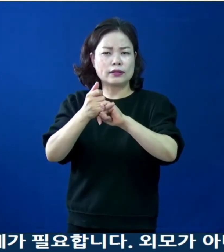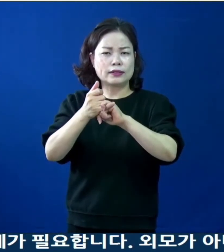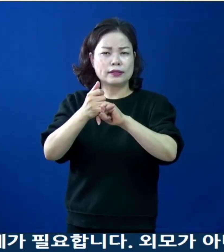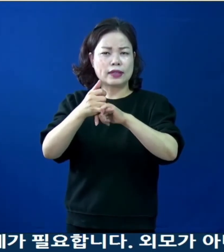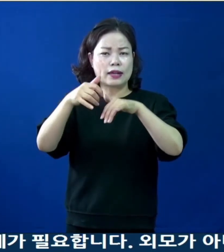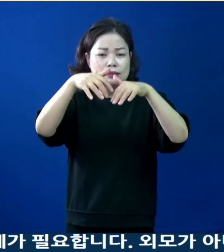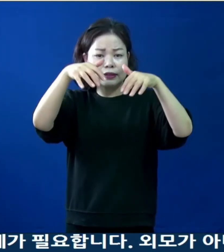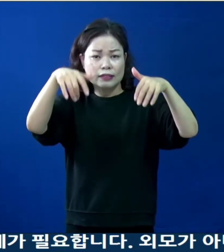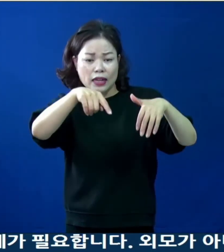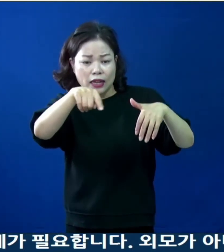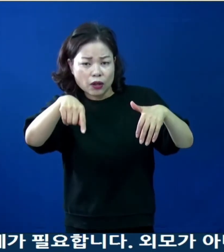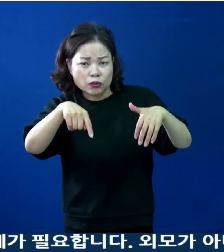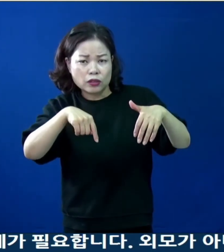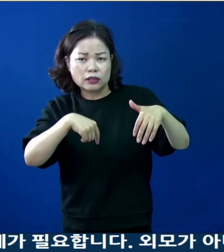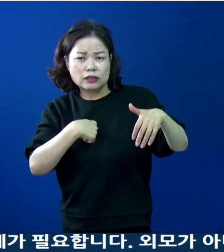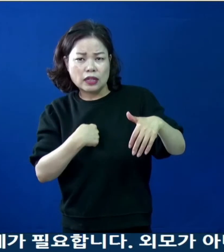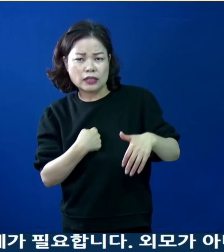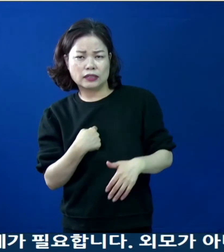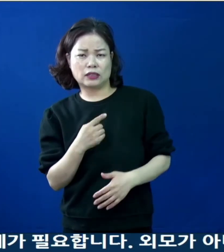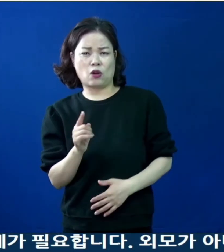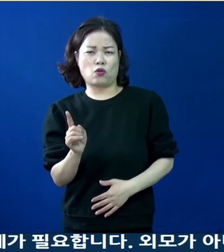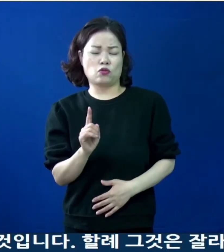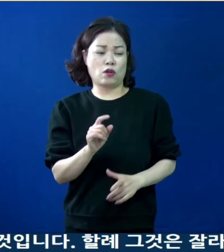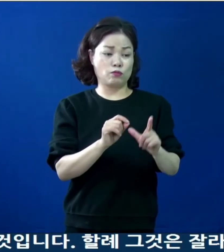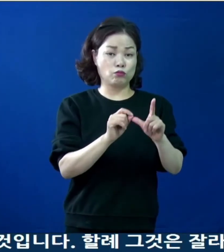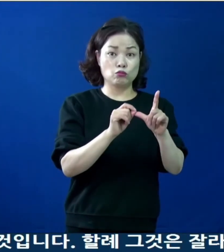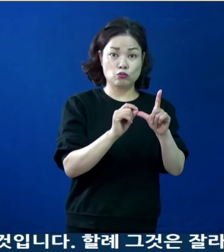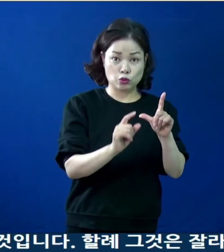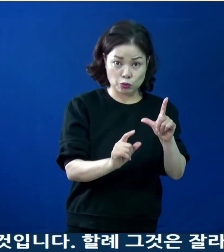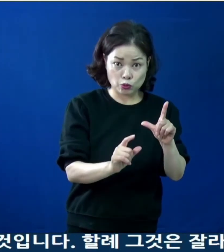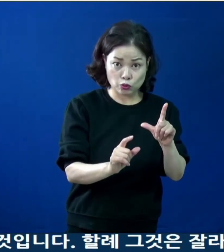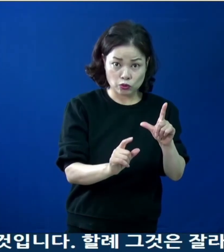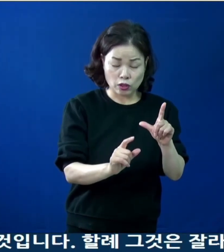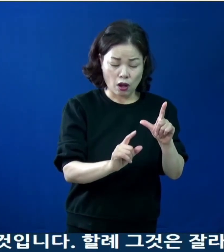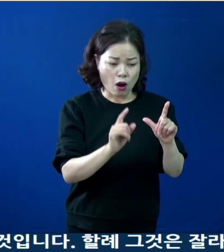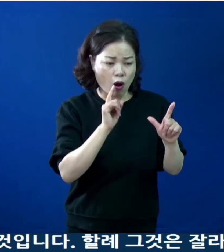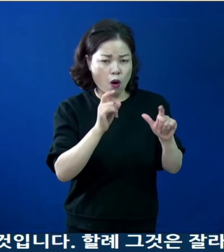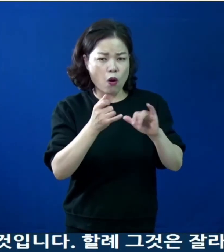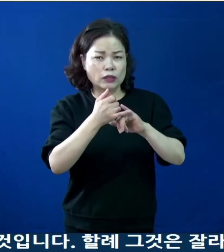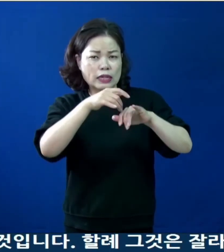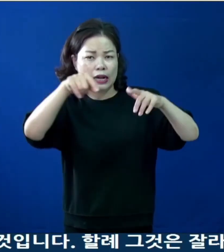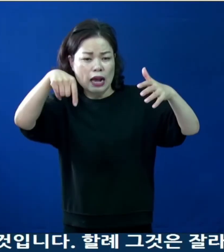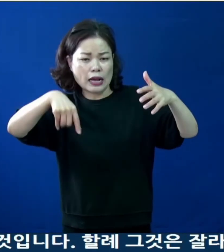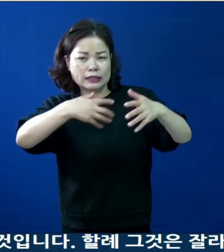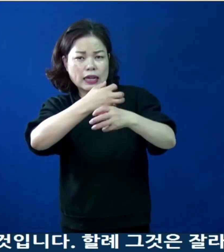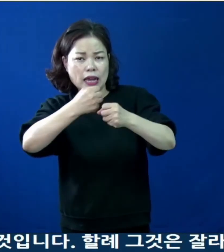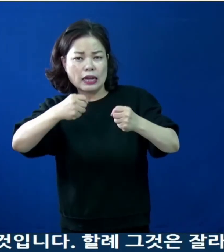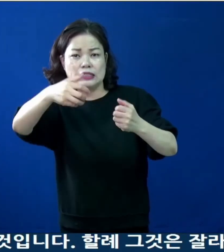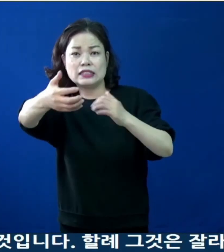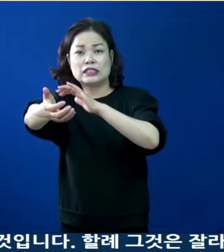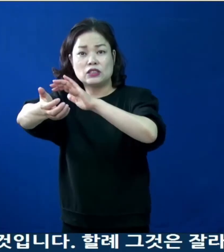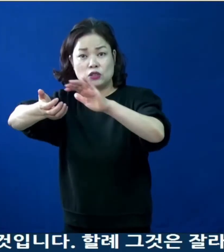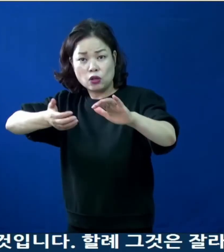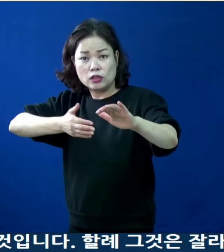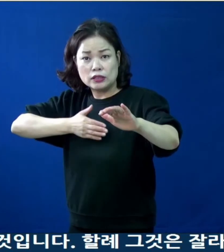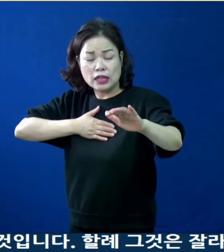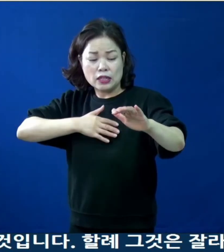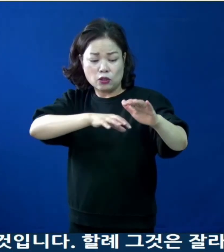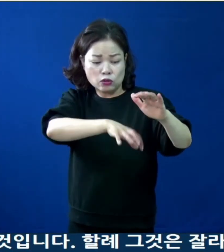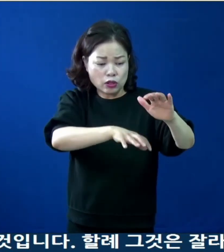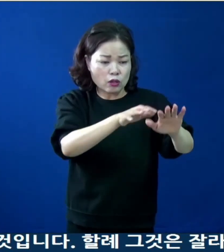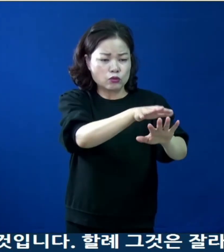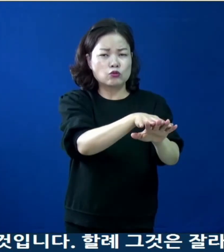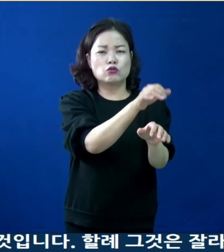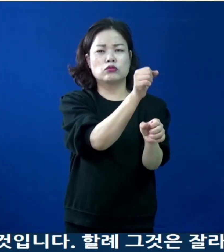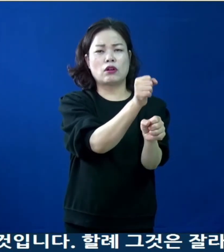체결은 자신의 어떠한 부분, 그러니까 언약 체결 이전에 나를 구성하고 있는 나의